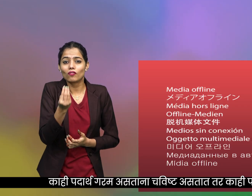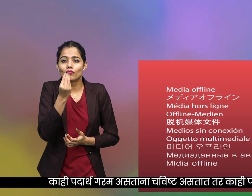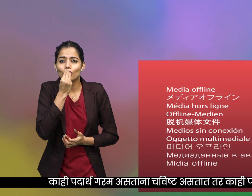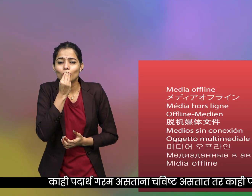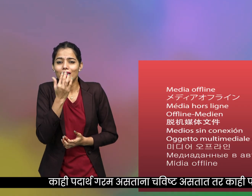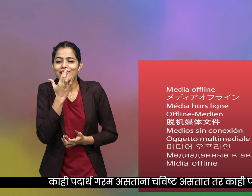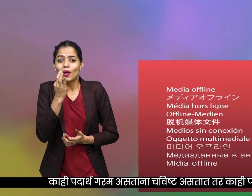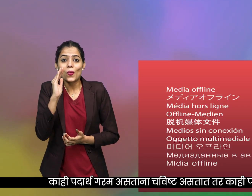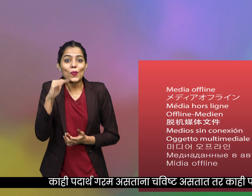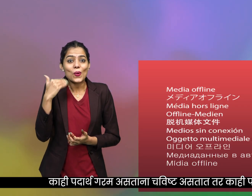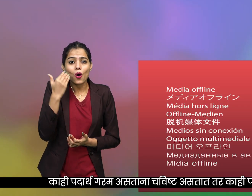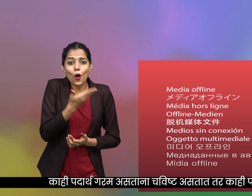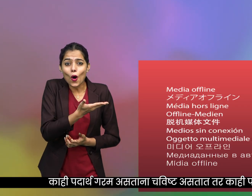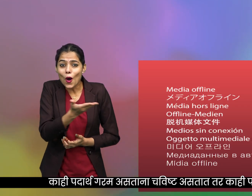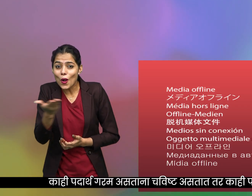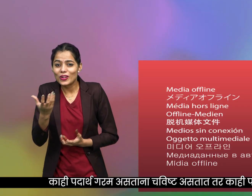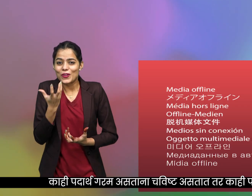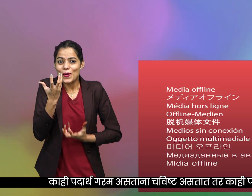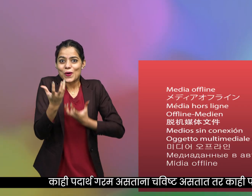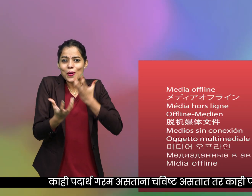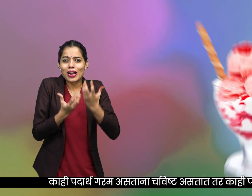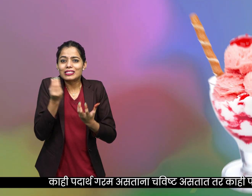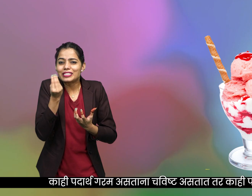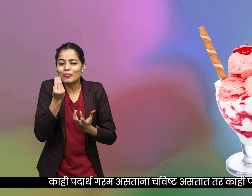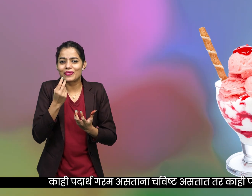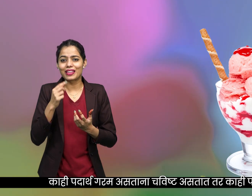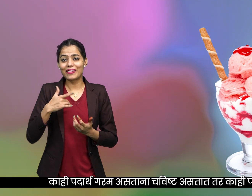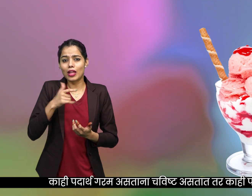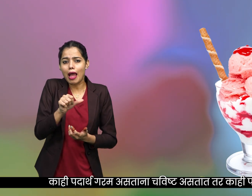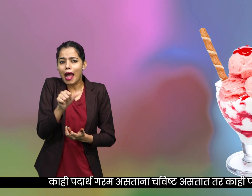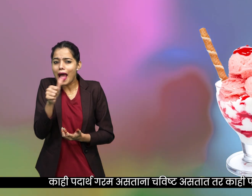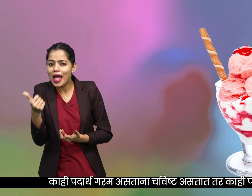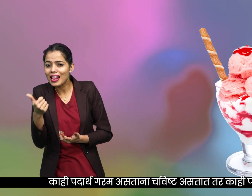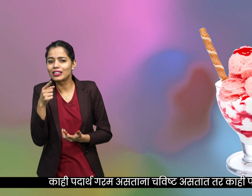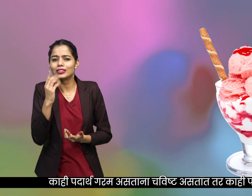काही पदार्थ गरम असताना चविष्ट असतात तर काही पदार्थ थंड असतात.